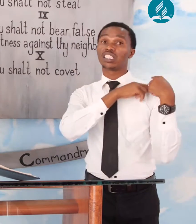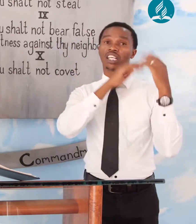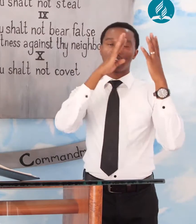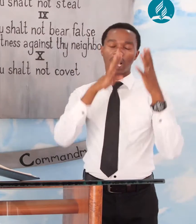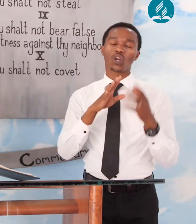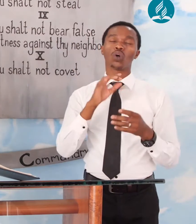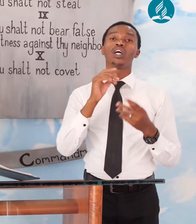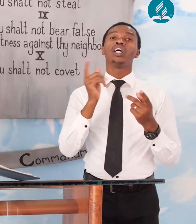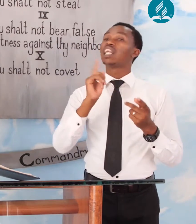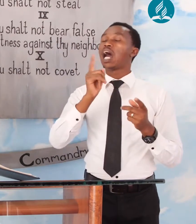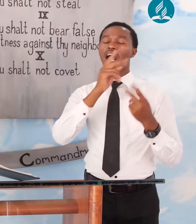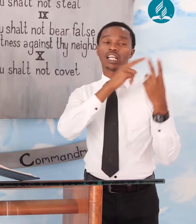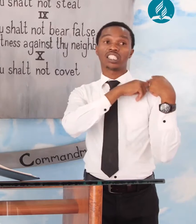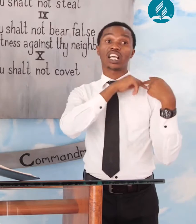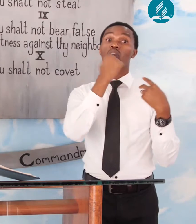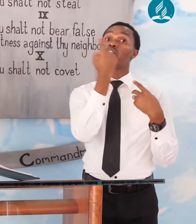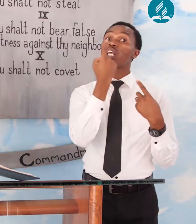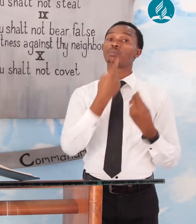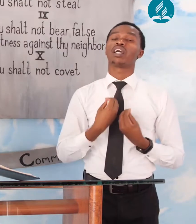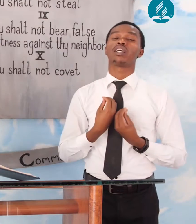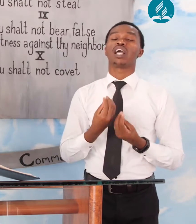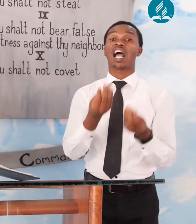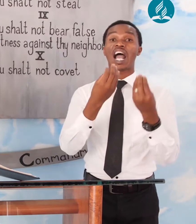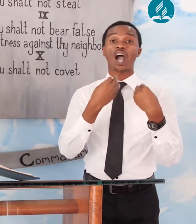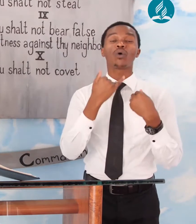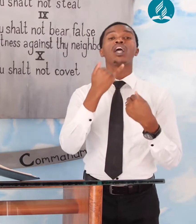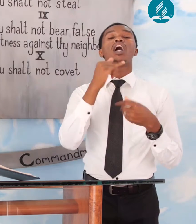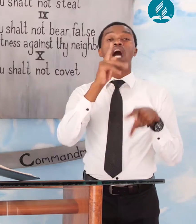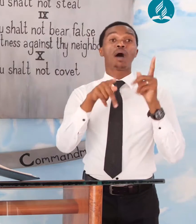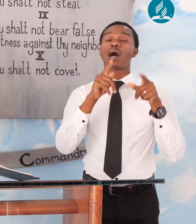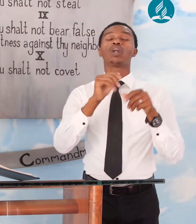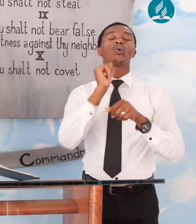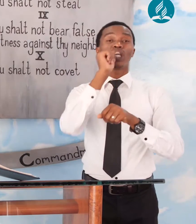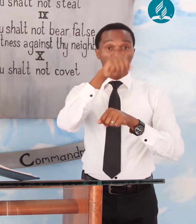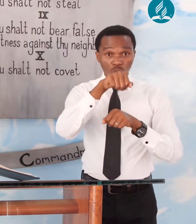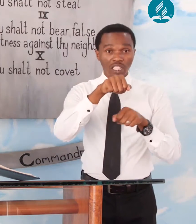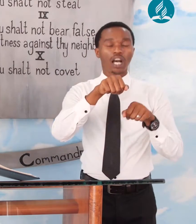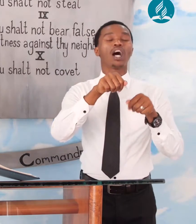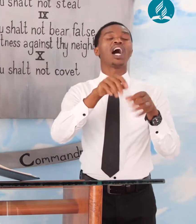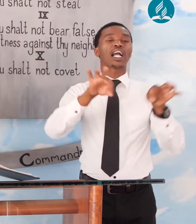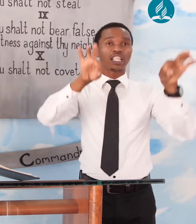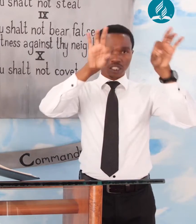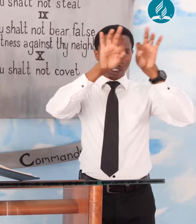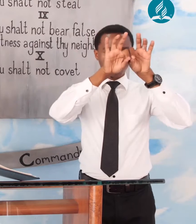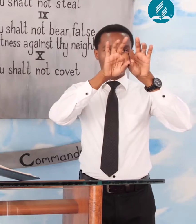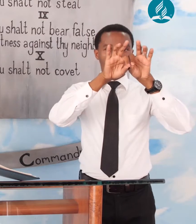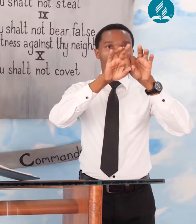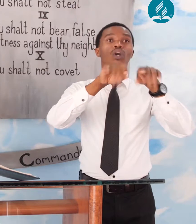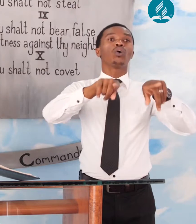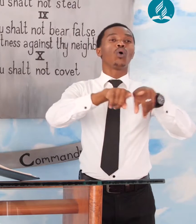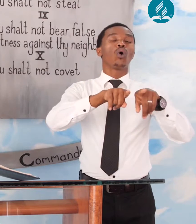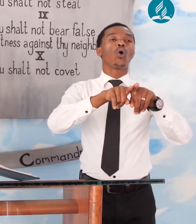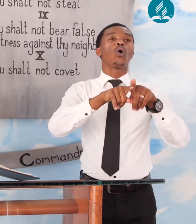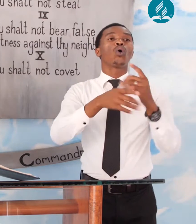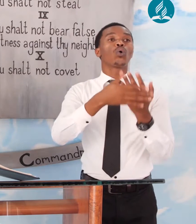umwana w'umuntu irenze ifite agaciro karinganiye kanangana nako kurera umwana